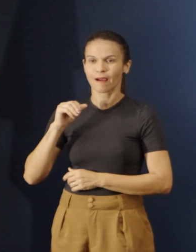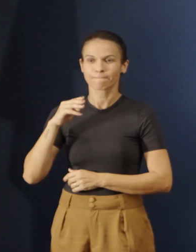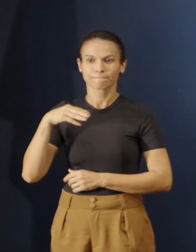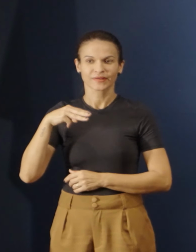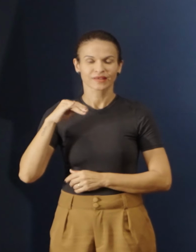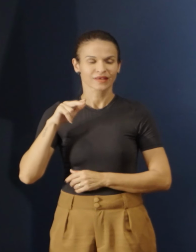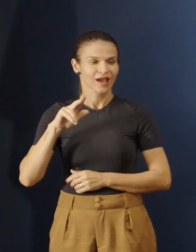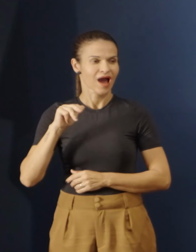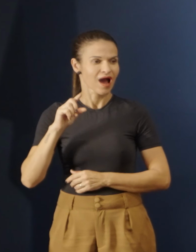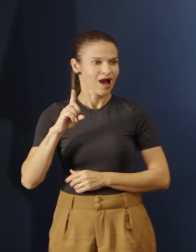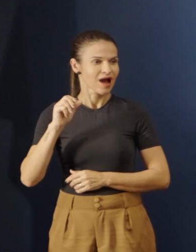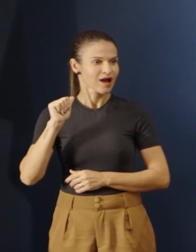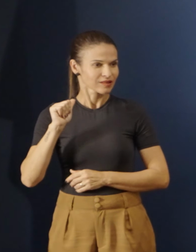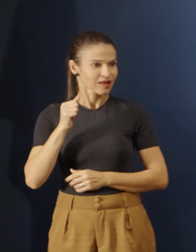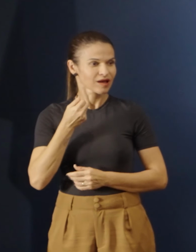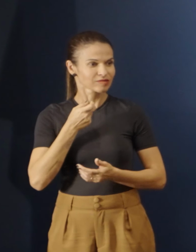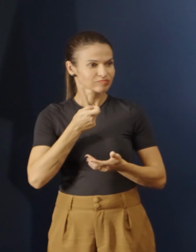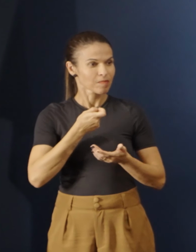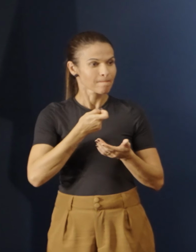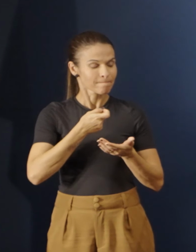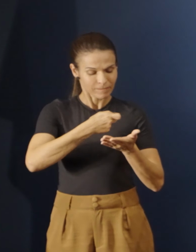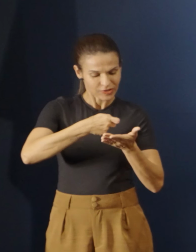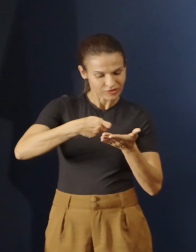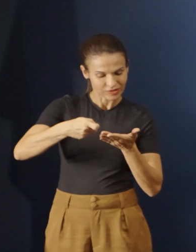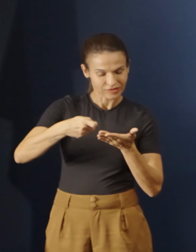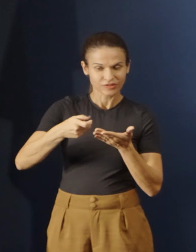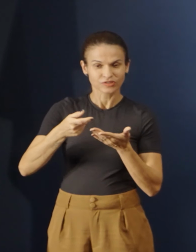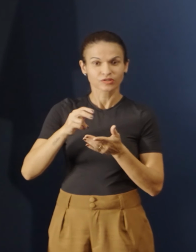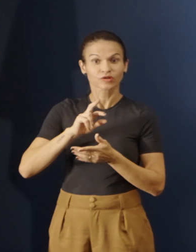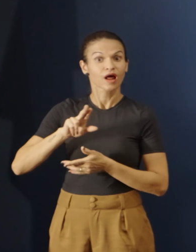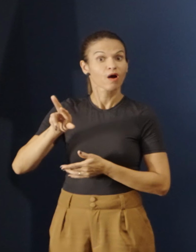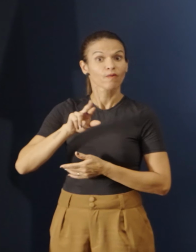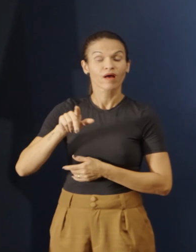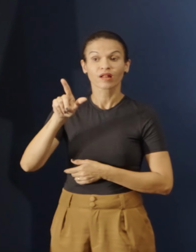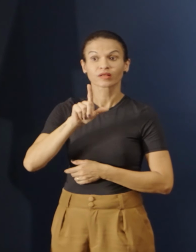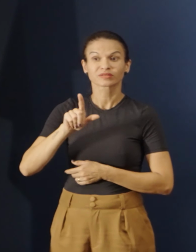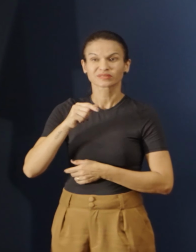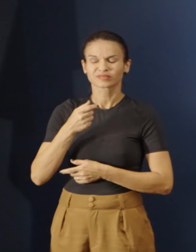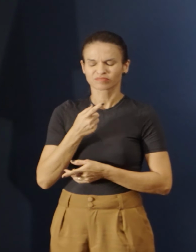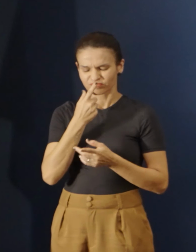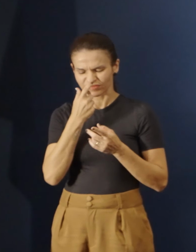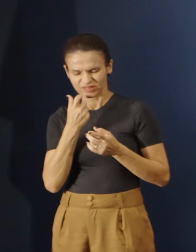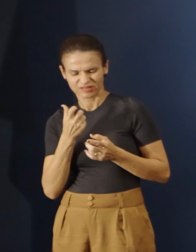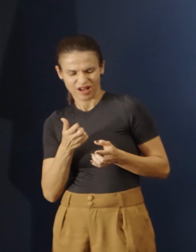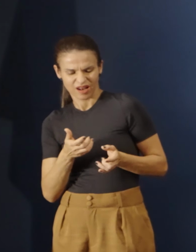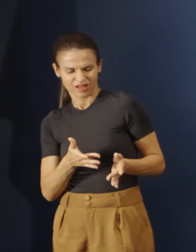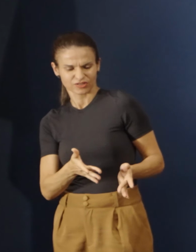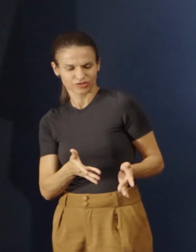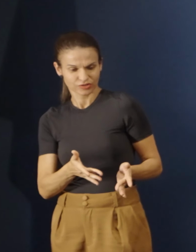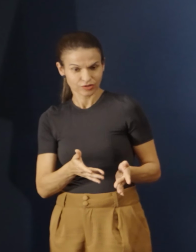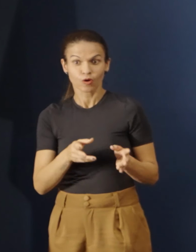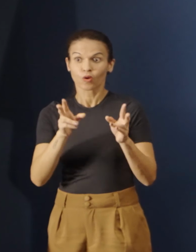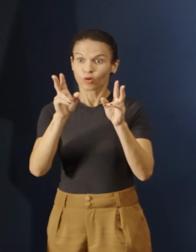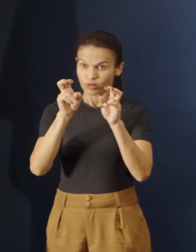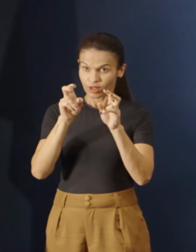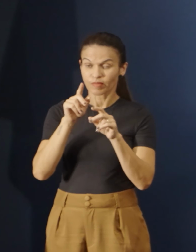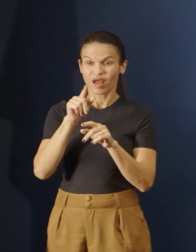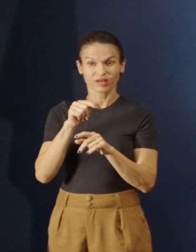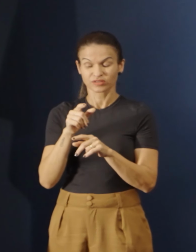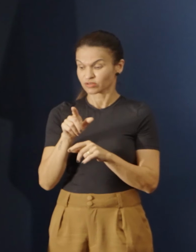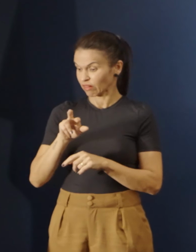né? O Manuel Bandeira escreveu, o Manuel Bandeira falou assim, isso não é literatura, isso é lixo. Ele falou, o termo é esse, isso